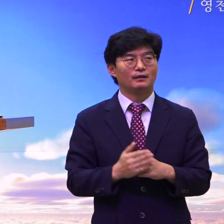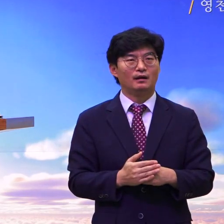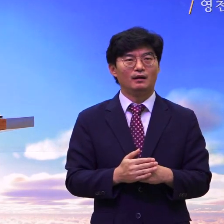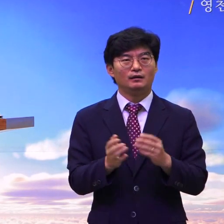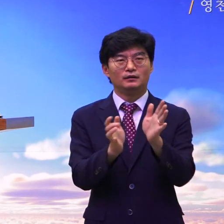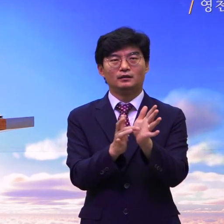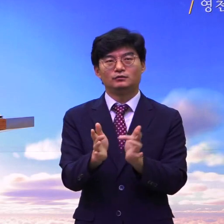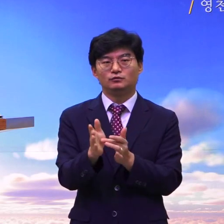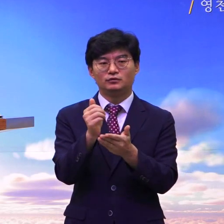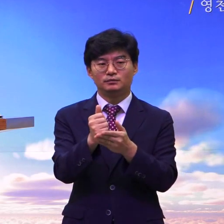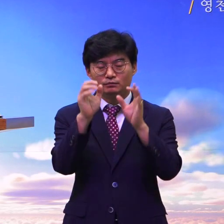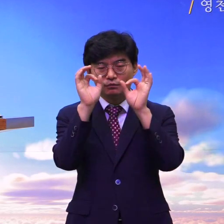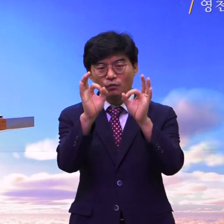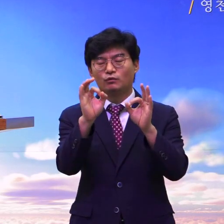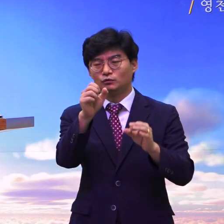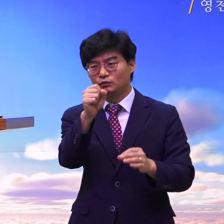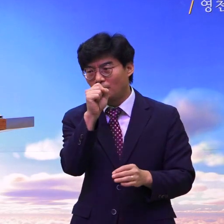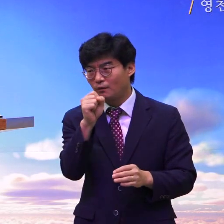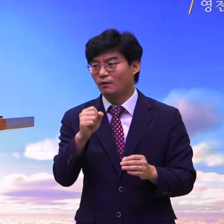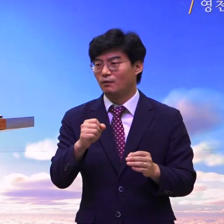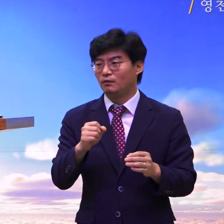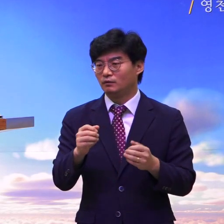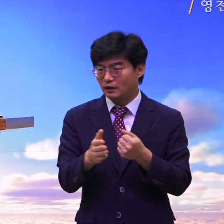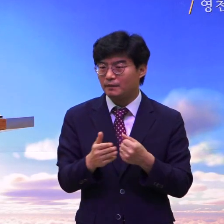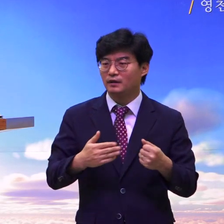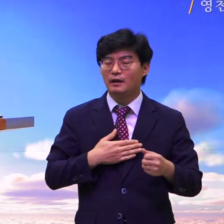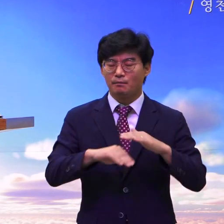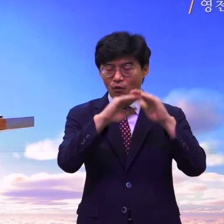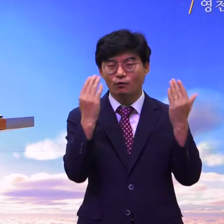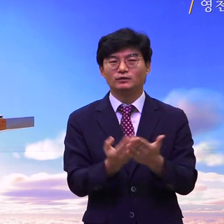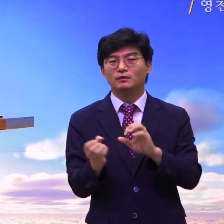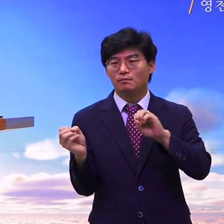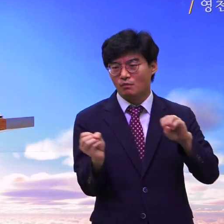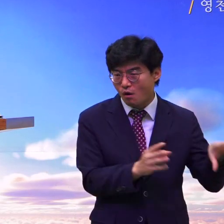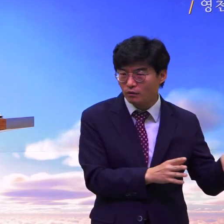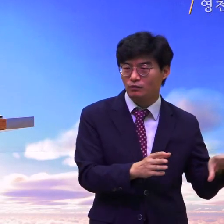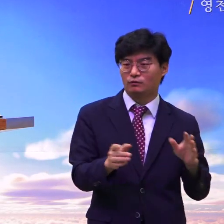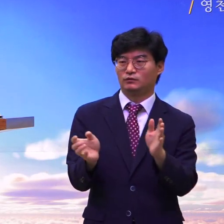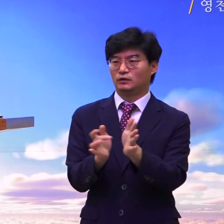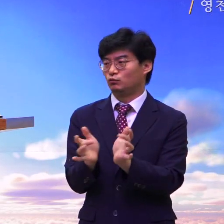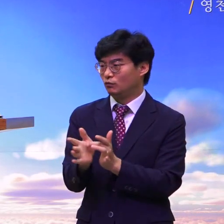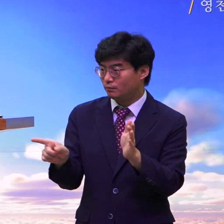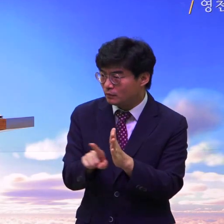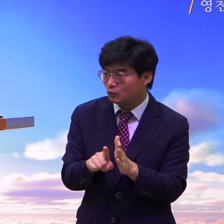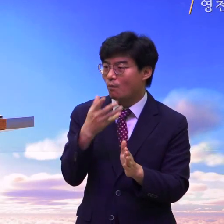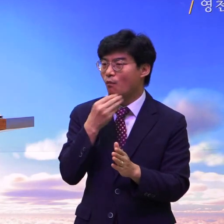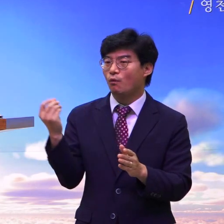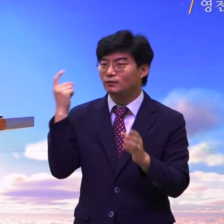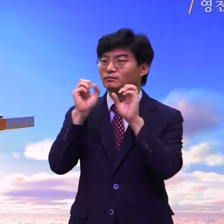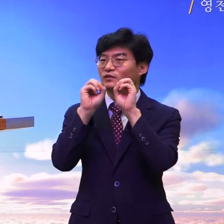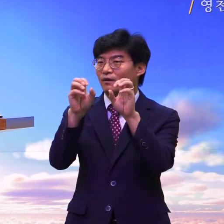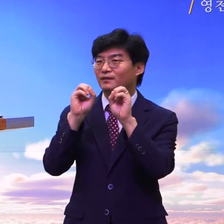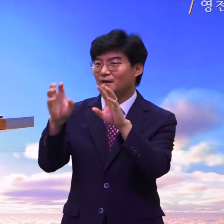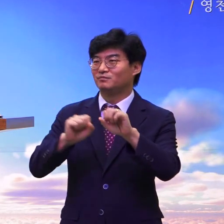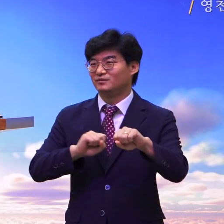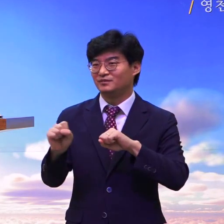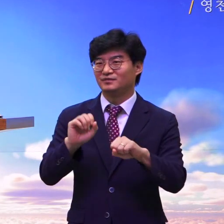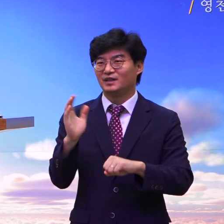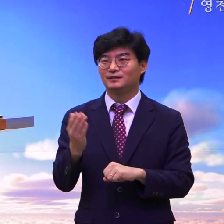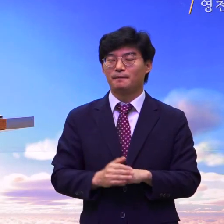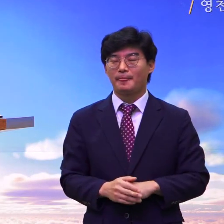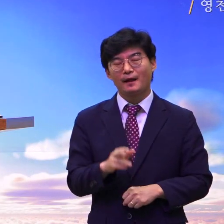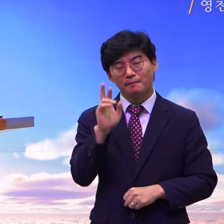예수님을 위해서 자신의 모든 것을 다 내어놓고 복음을 전하고 있습니다. 그 바울이